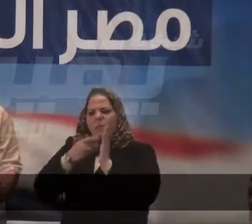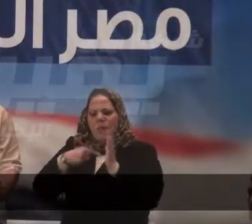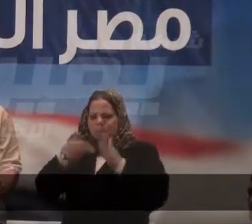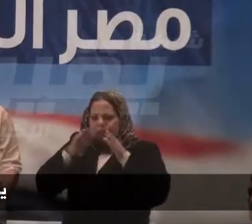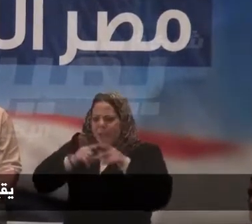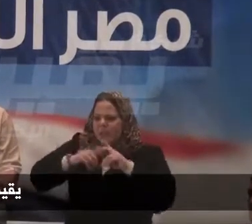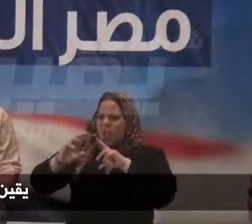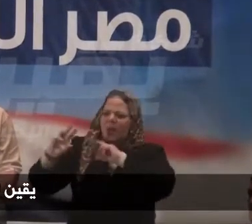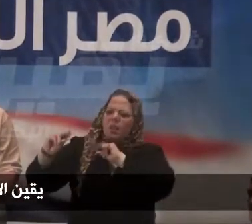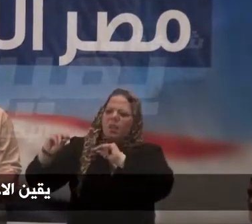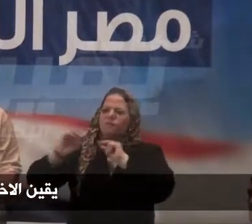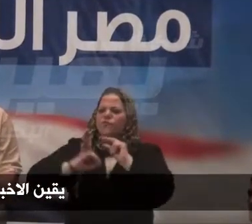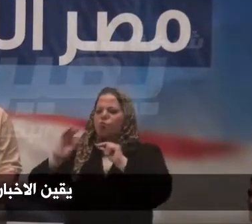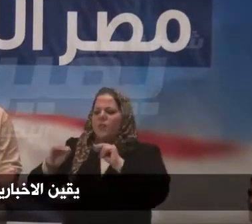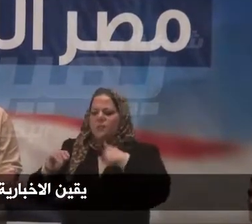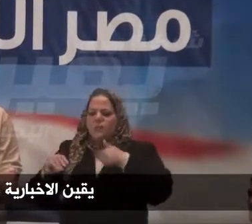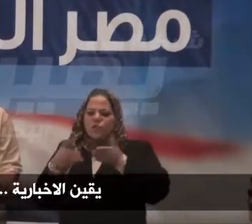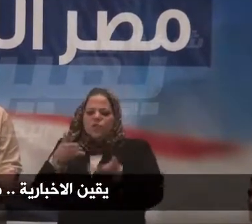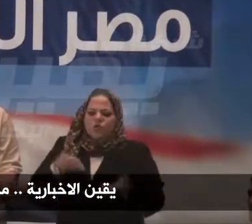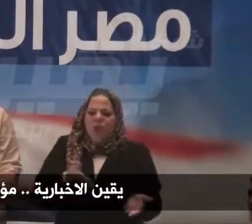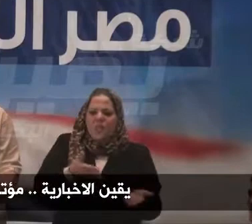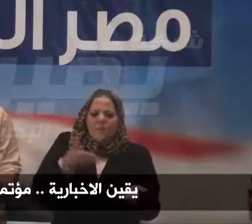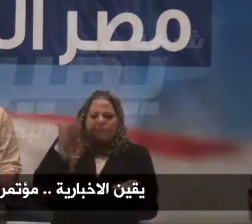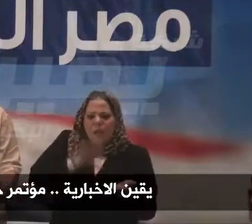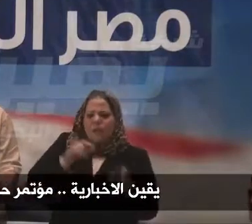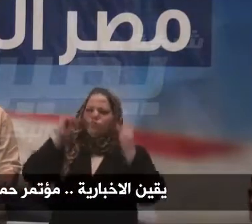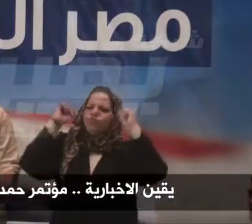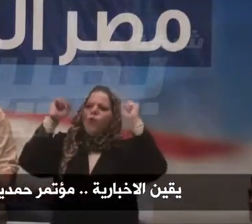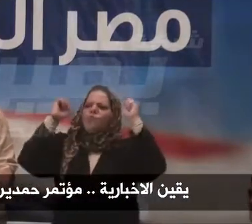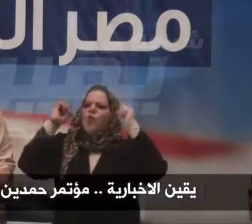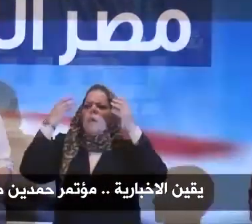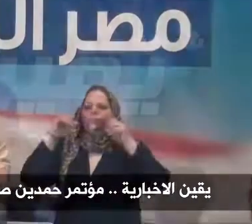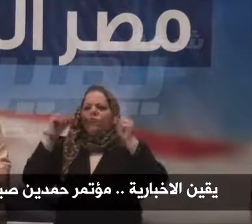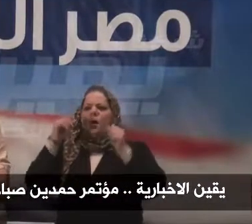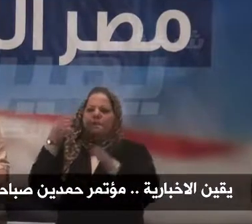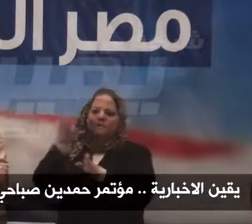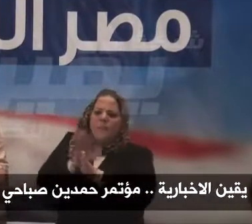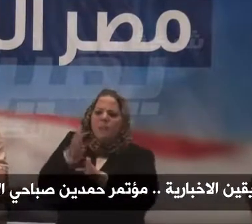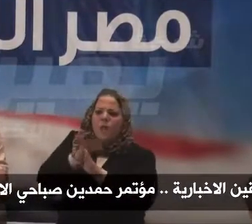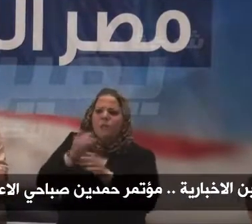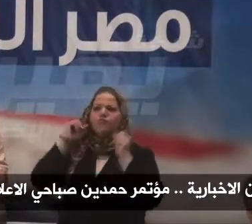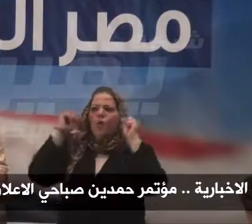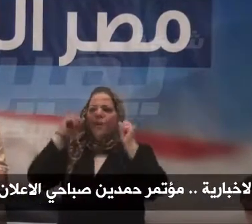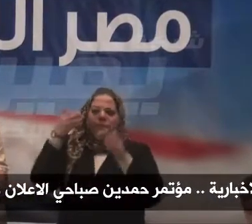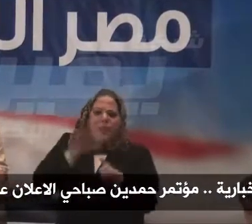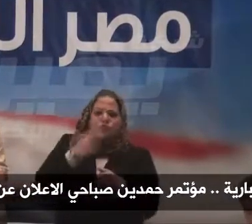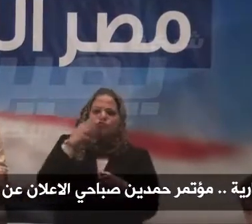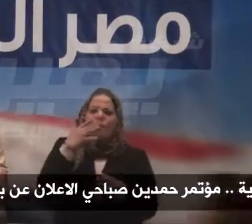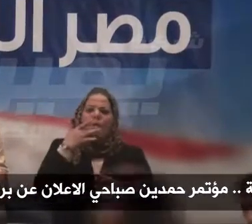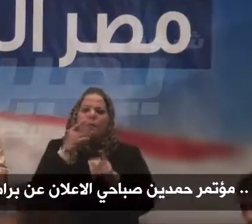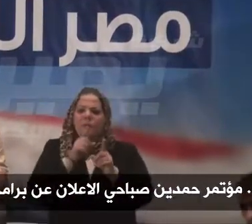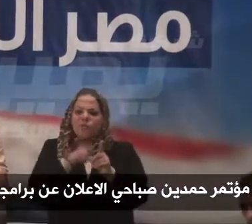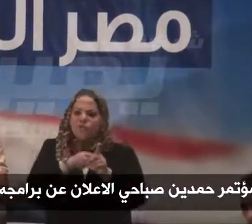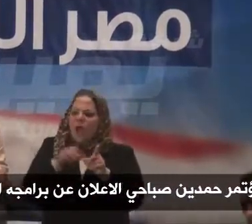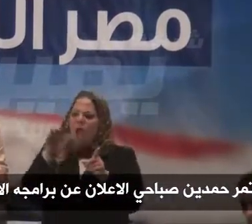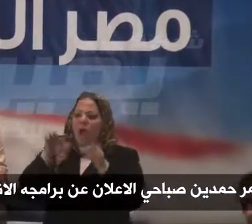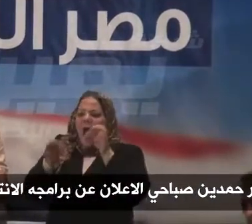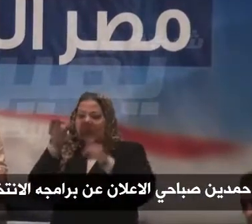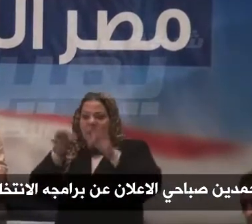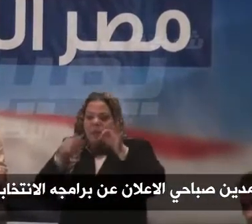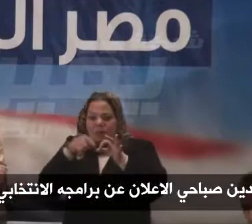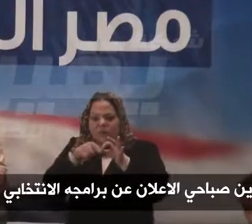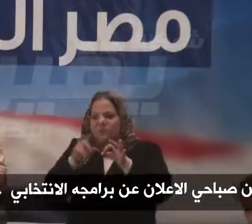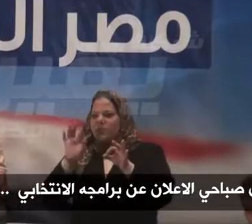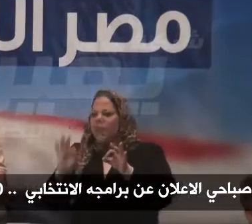جريمة قتل شهدائنا، قتل المتظاهرين. العدل لا يعرف التمييز بين هذا